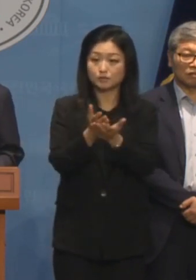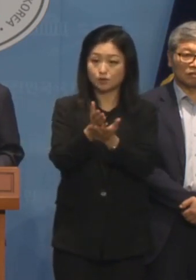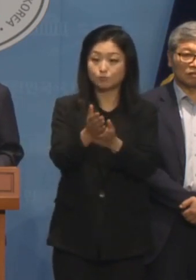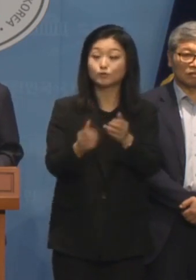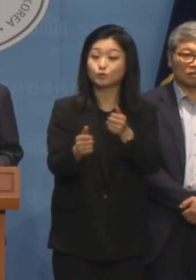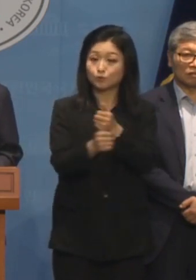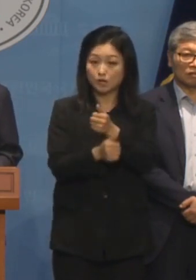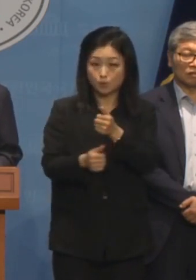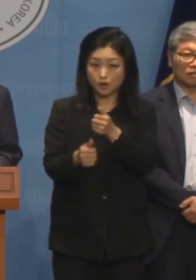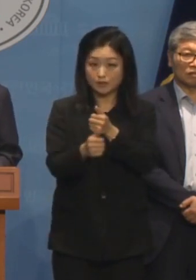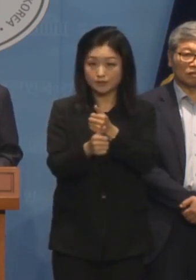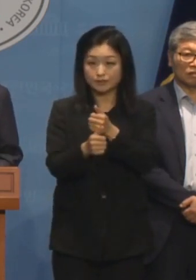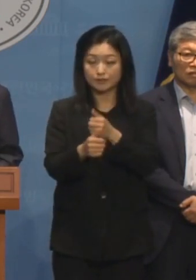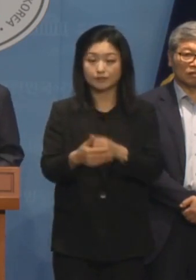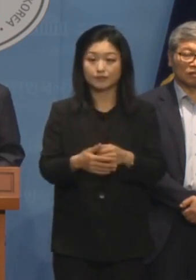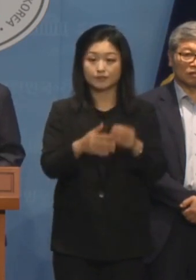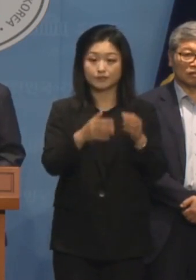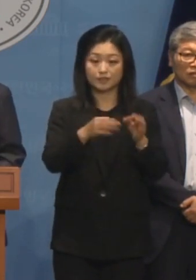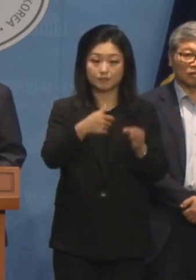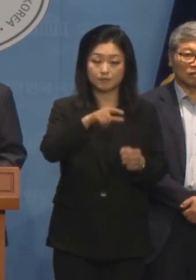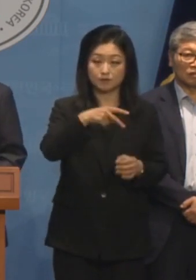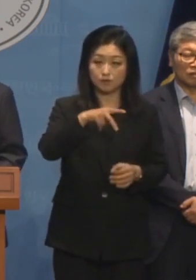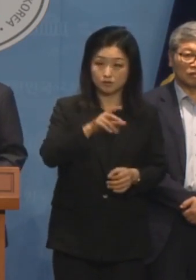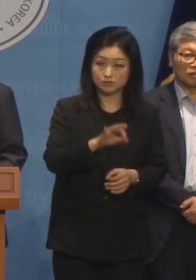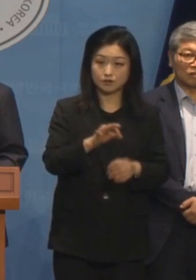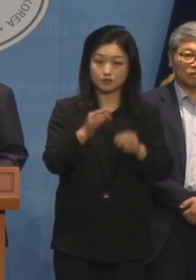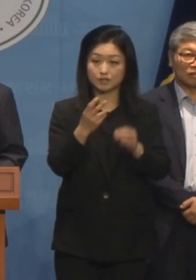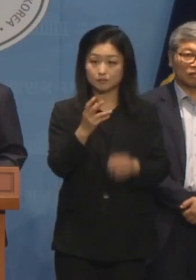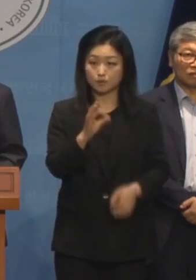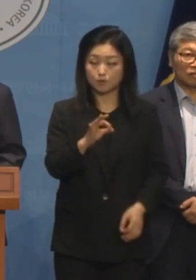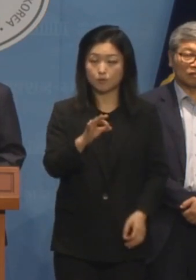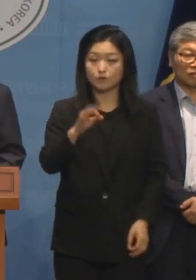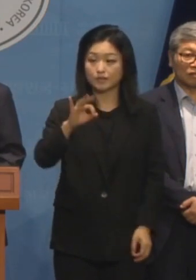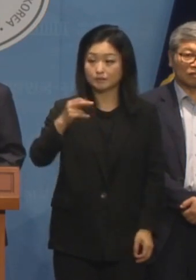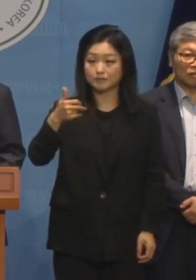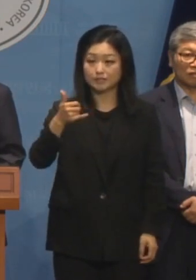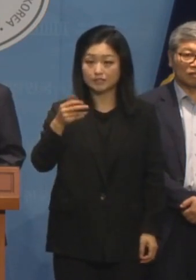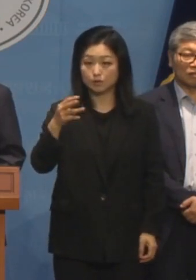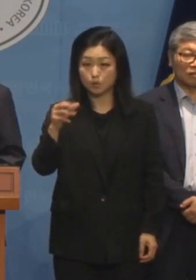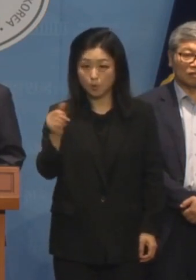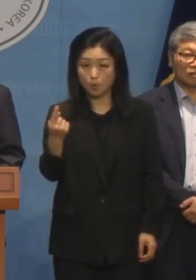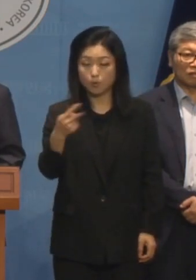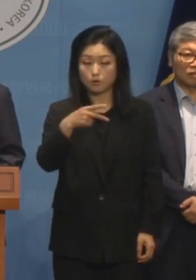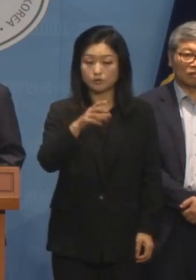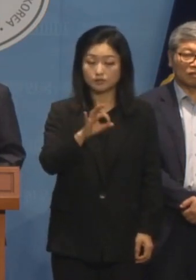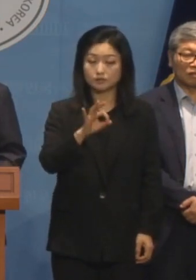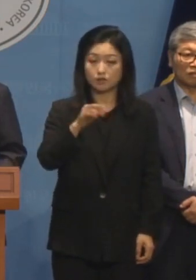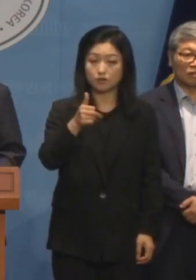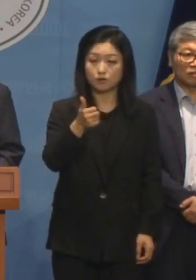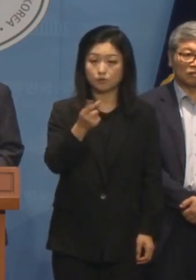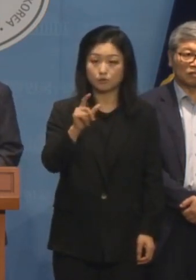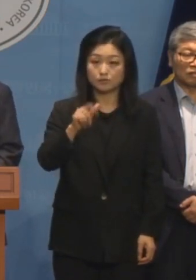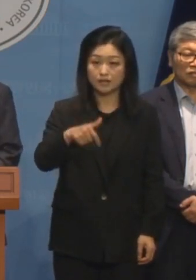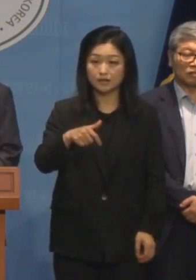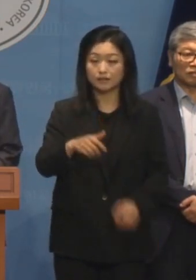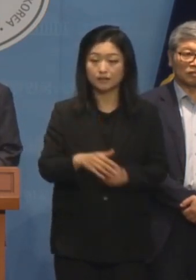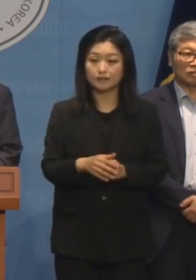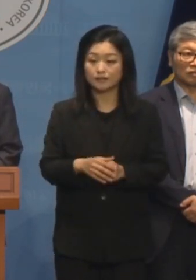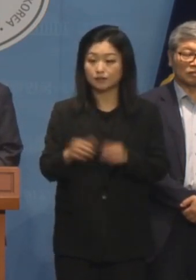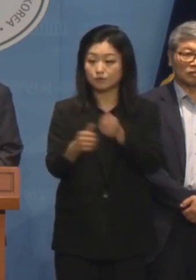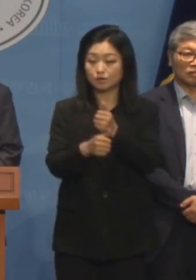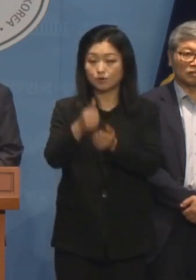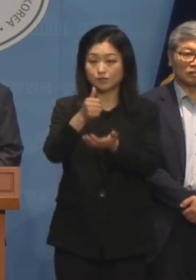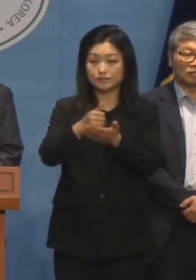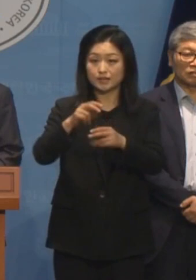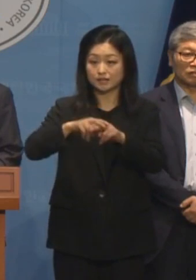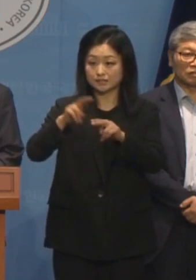전문위원회 위원 김거성, 김용, 김태일, 김훈호, 이혁규, 홍성학, 홍창남 그리고 공동위원장